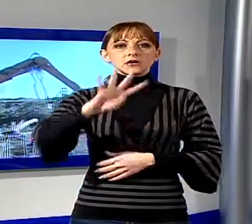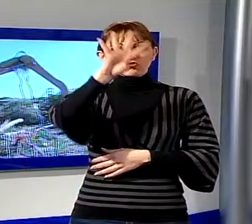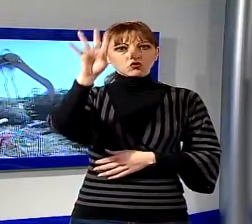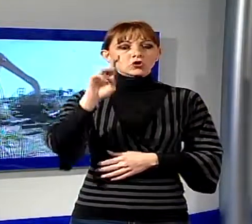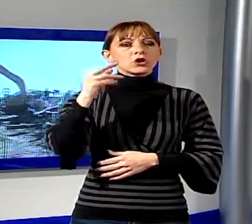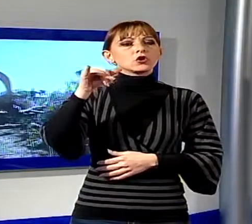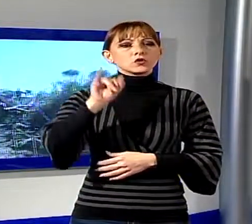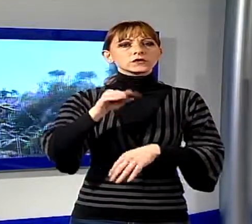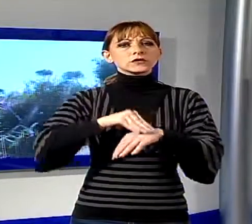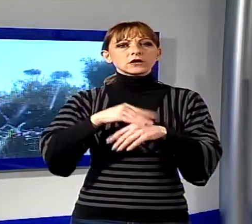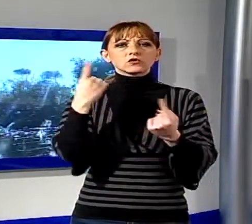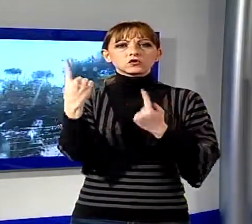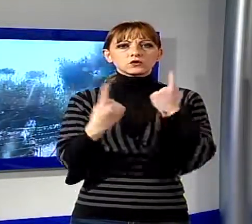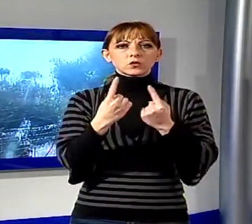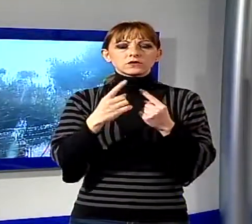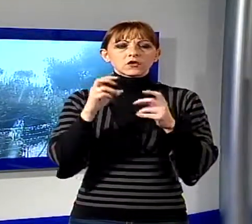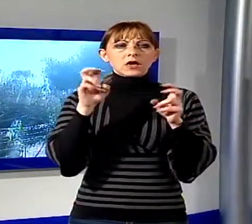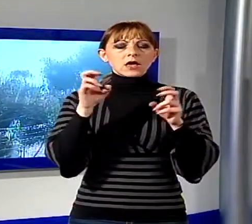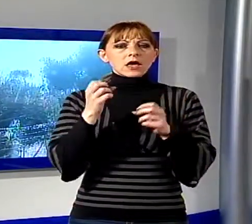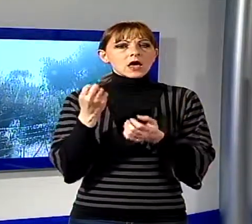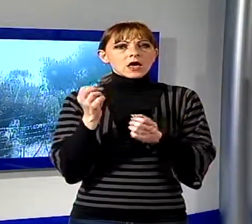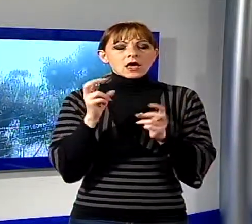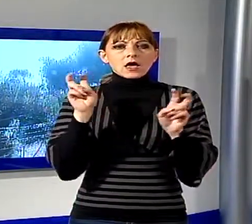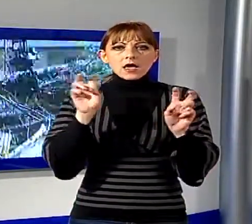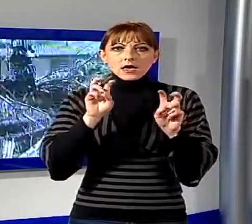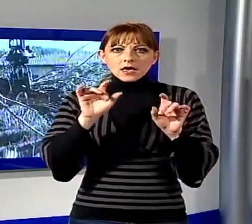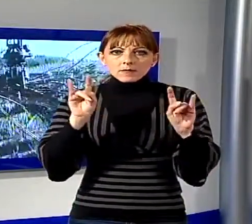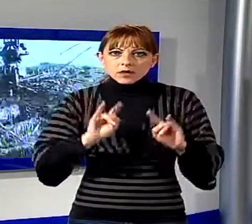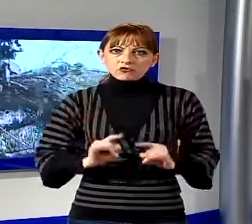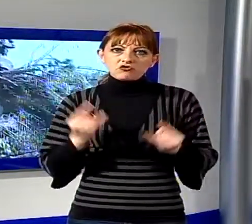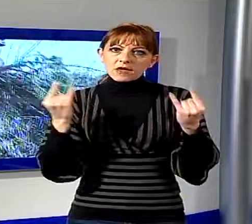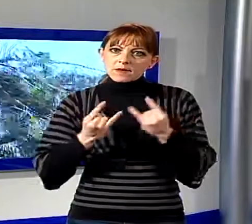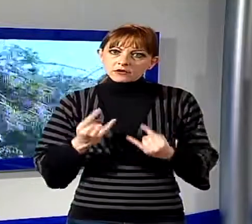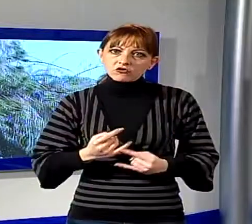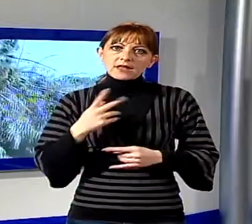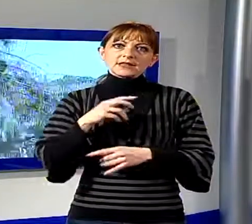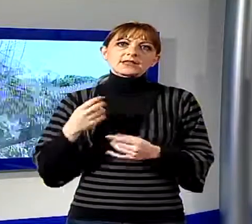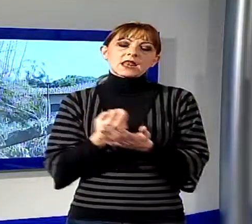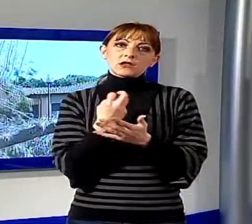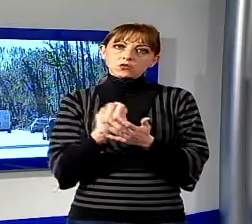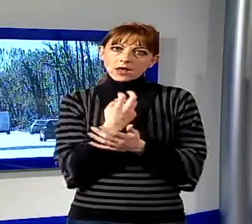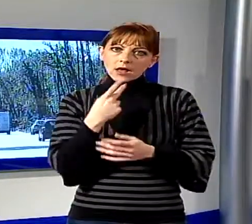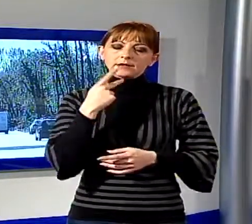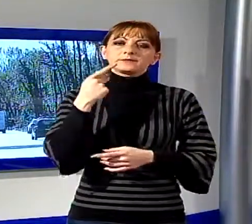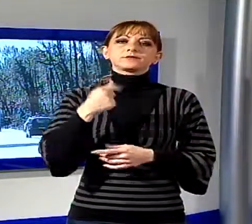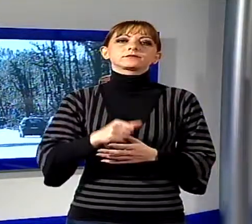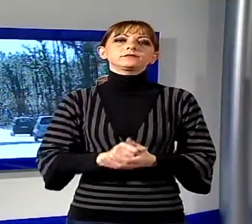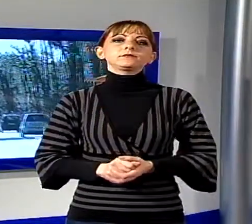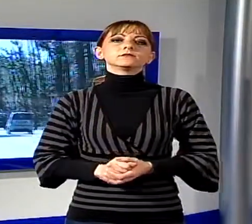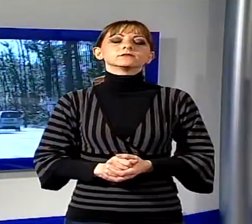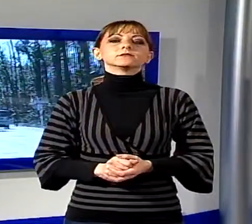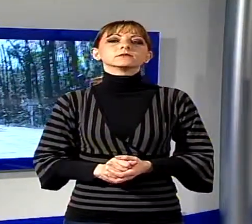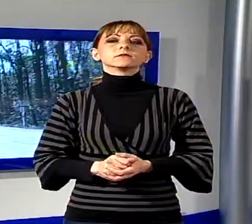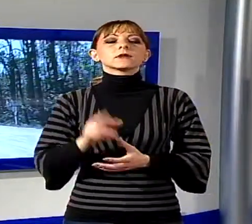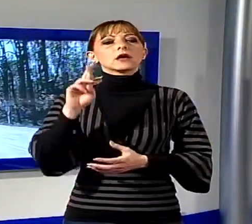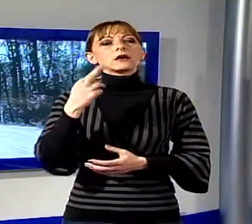Manzione, Renzi ha garantito che il governo troverà lo strumento adeguato per sostenere la provincia di Lucca e non solo.